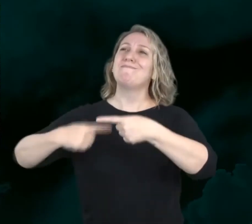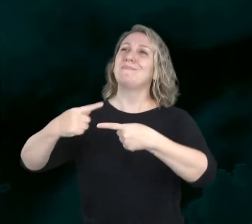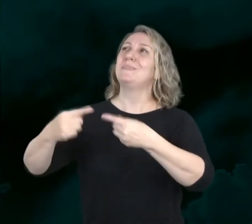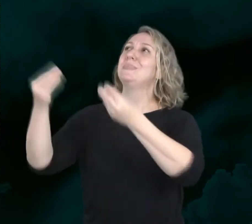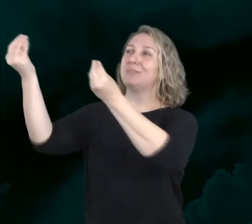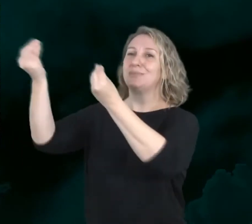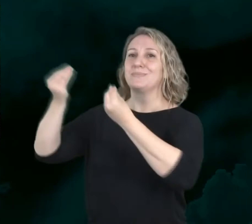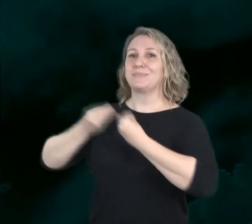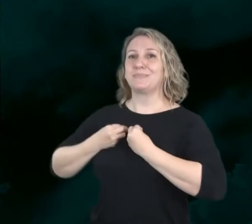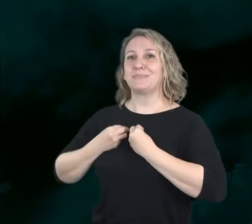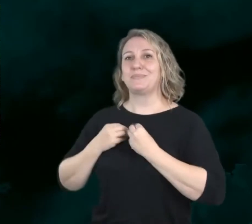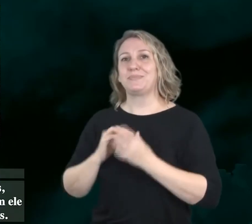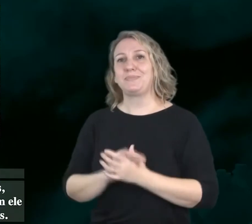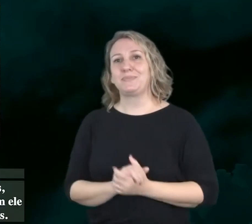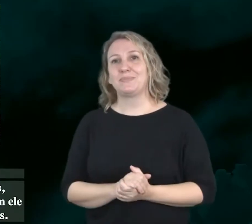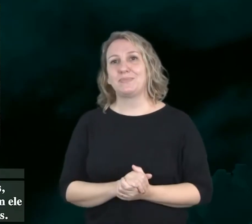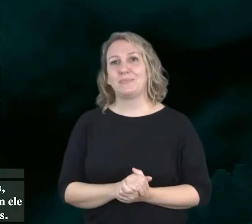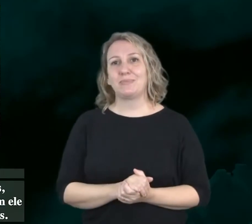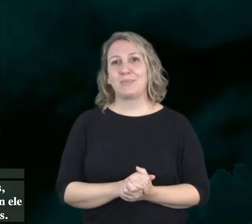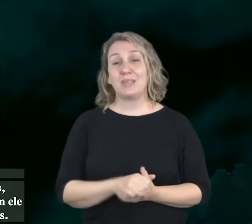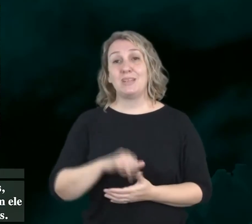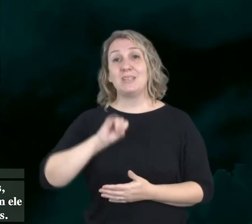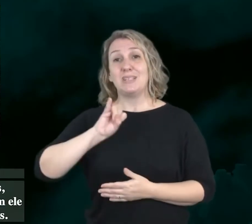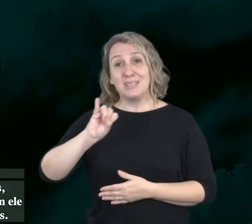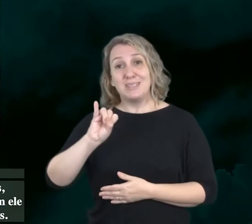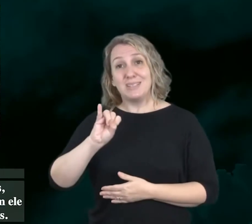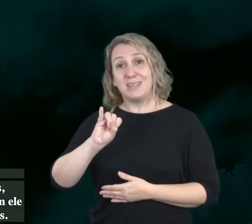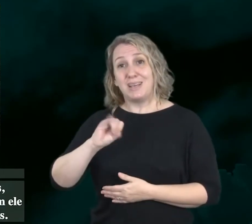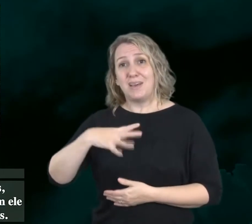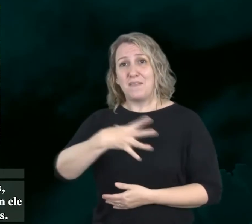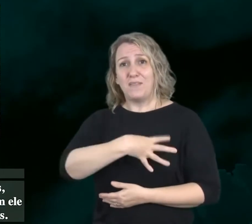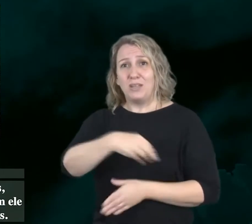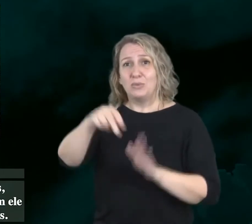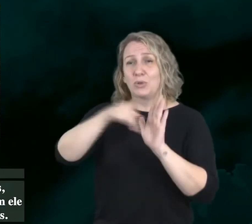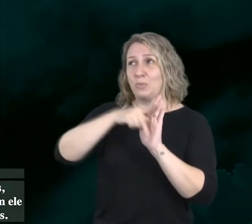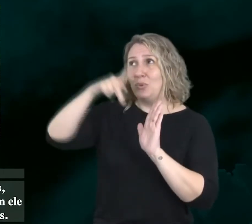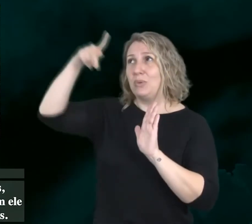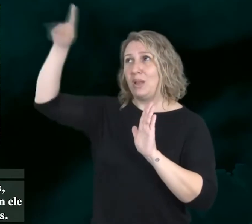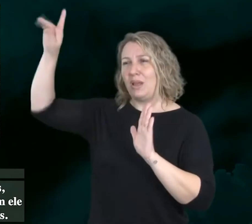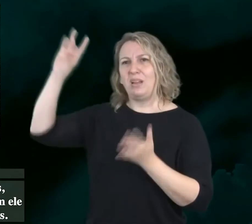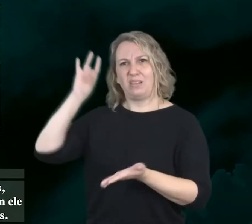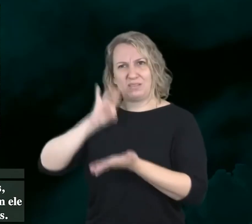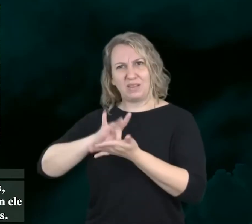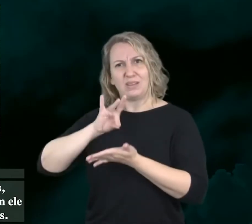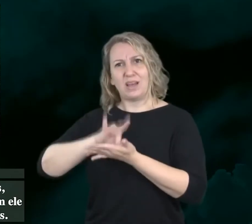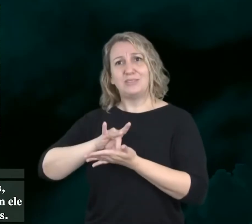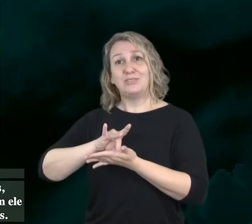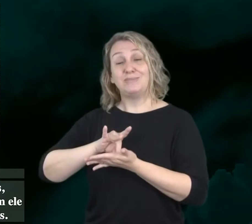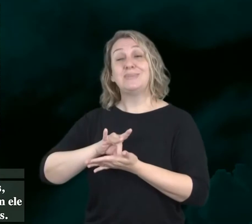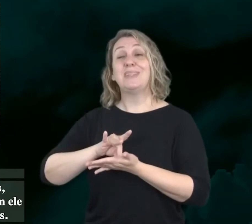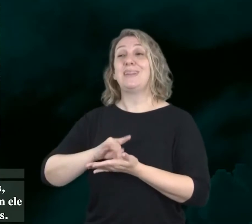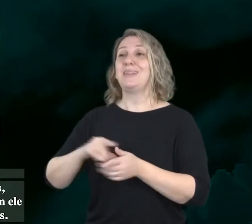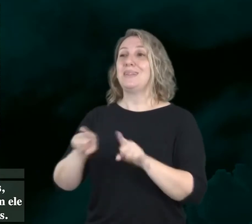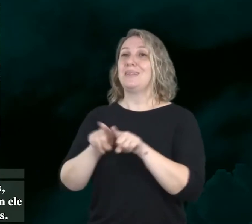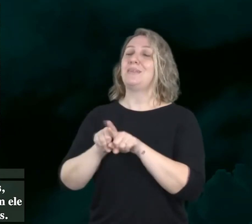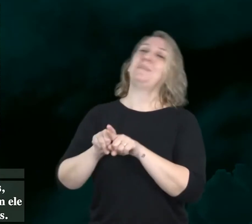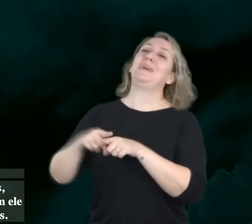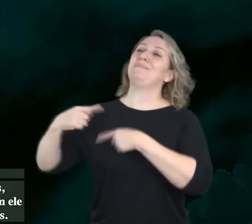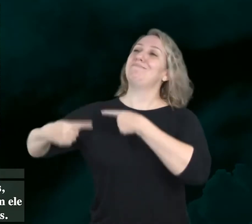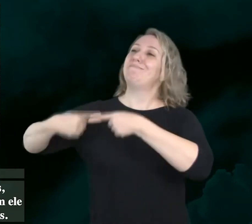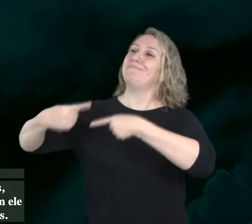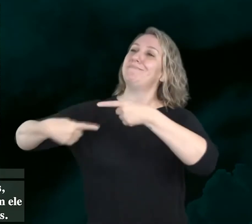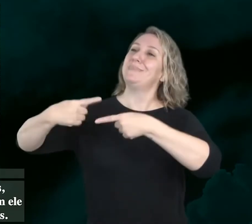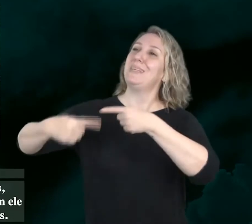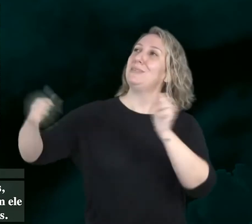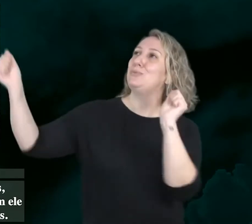somos filhos, somos também herdeiros, herdeiros de Deus e co-herdeiros com Cristo. Se com